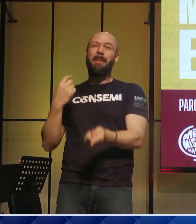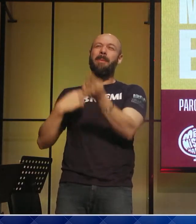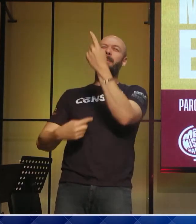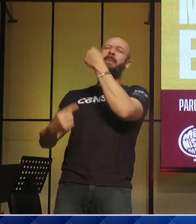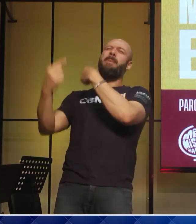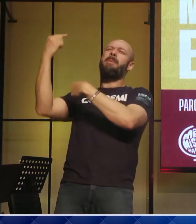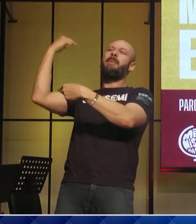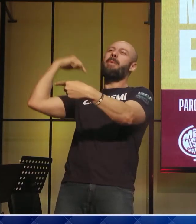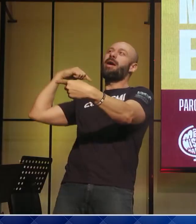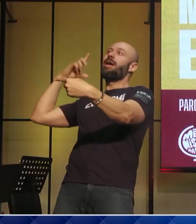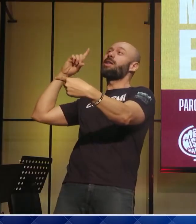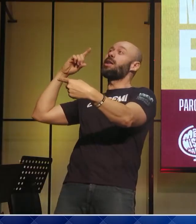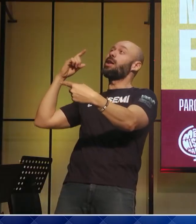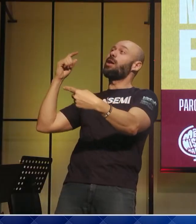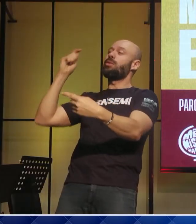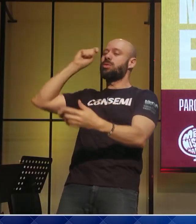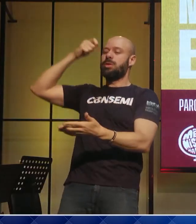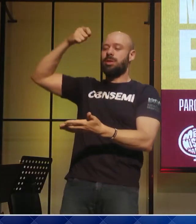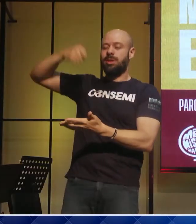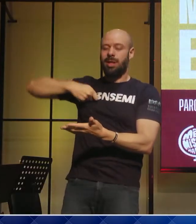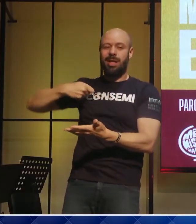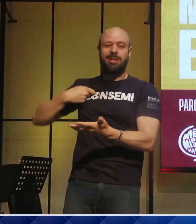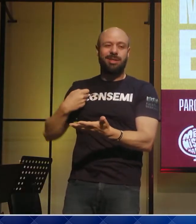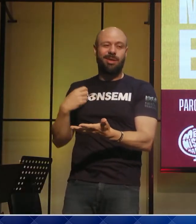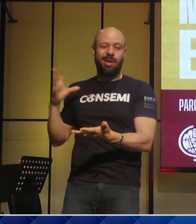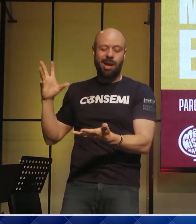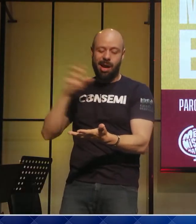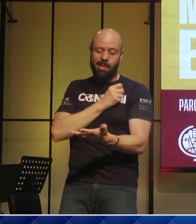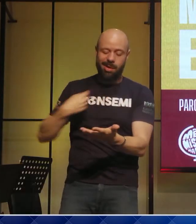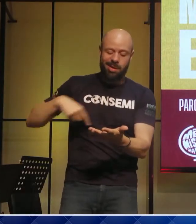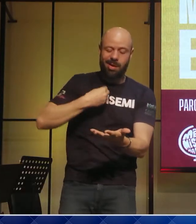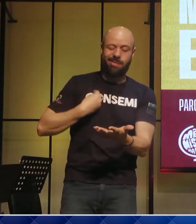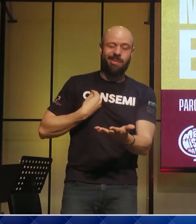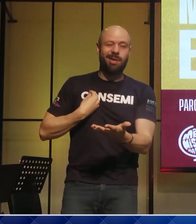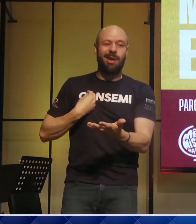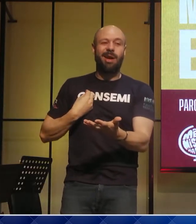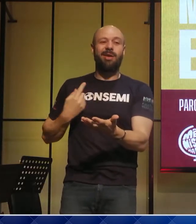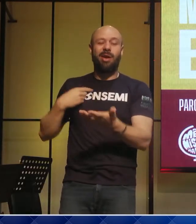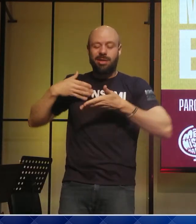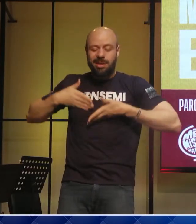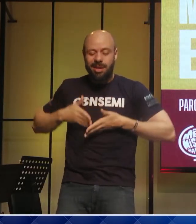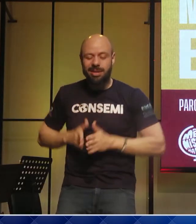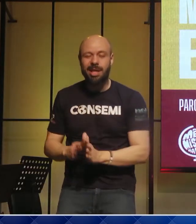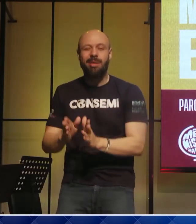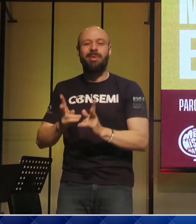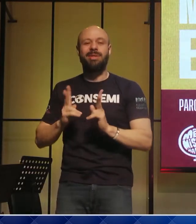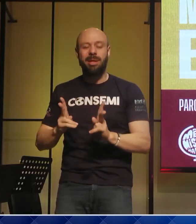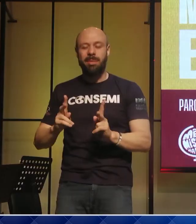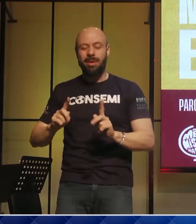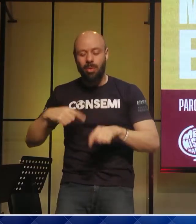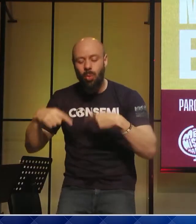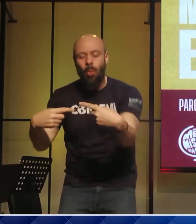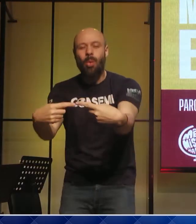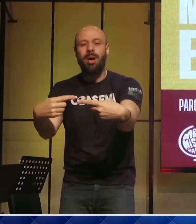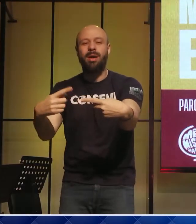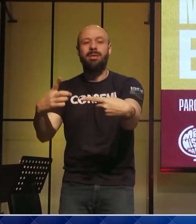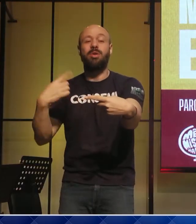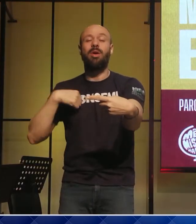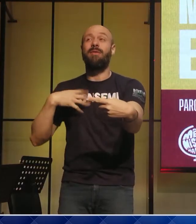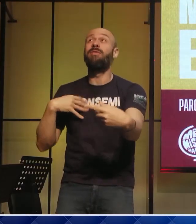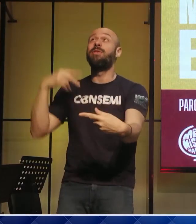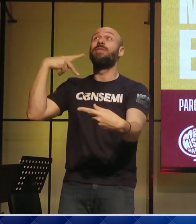para a vida do pastor Gilberto, e da família dele e dos pastores da igreja.